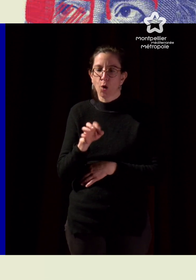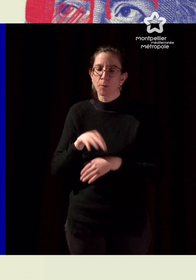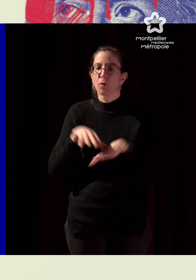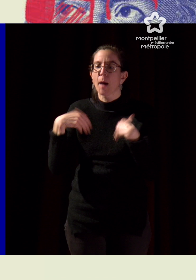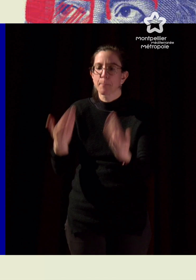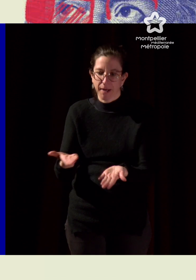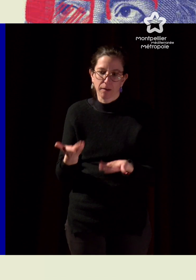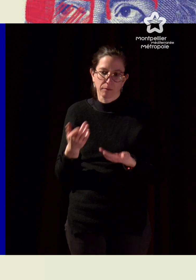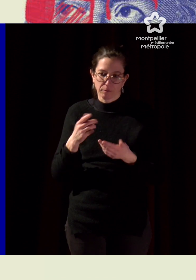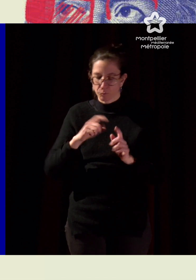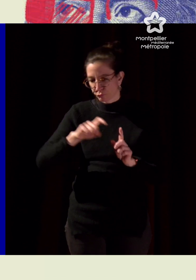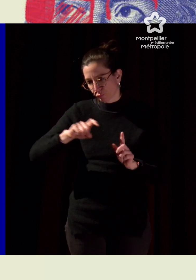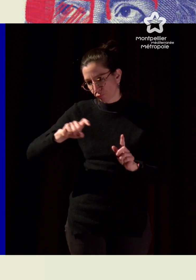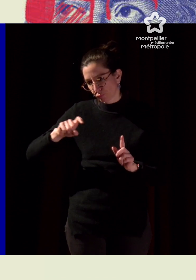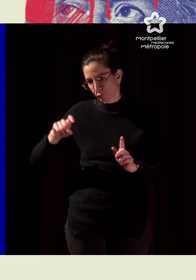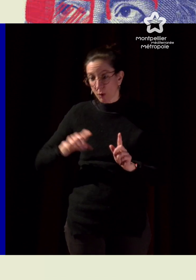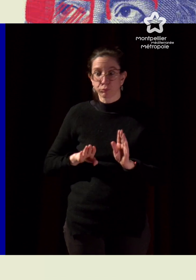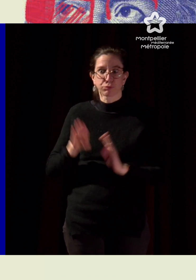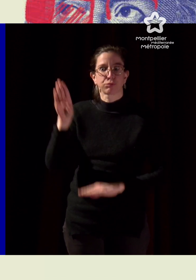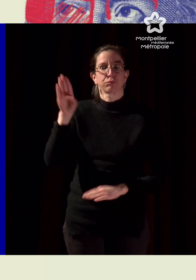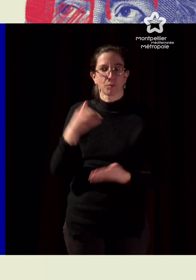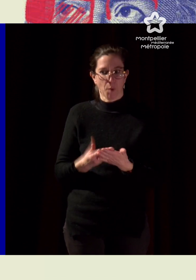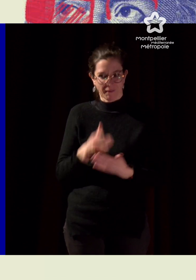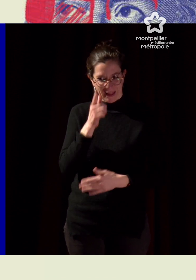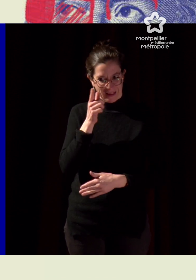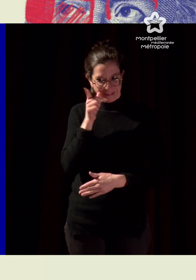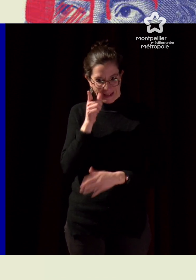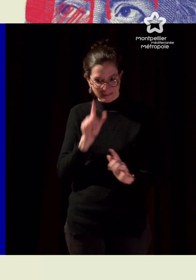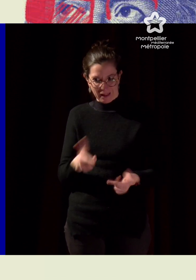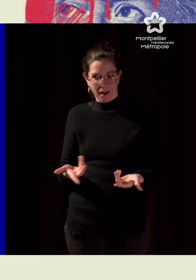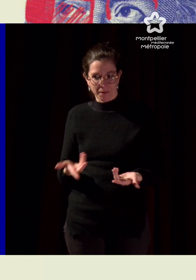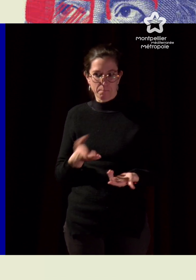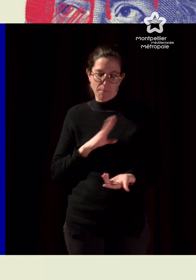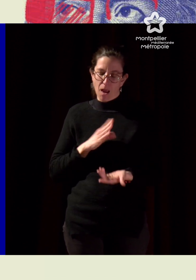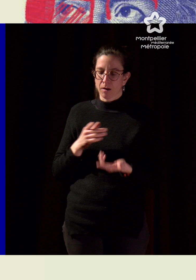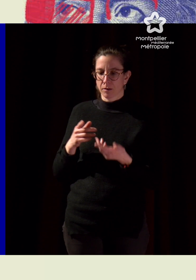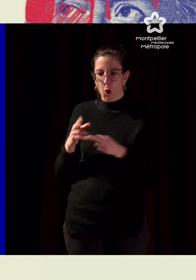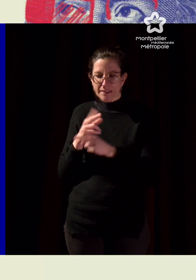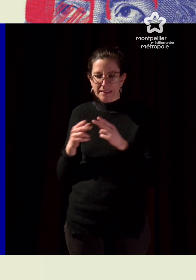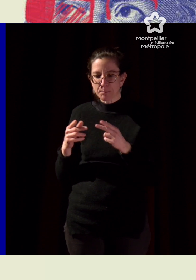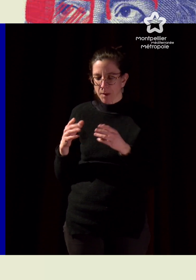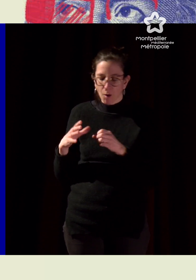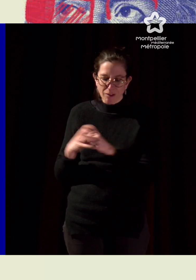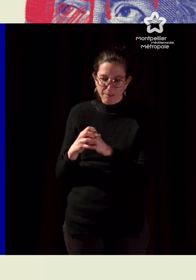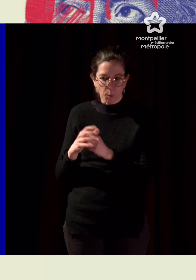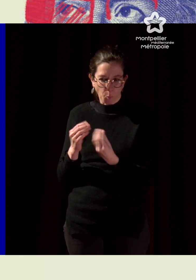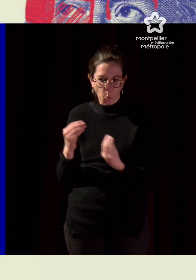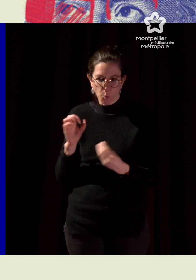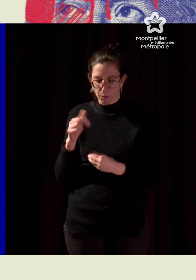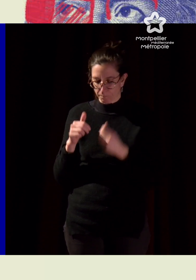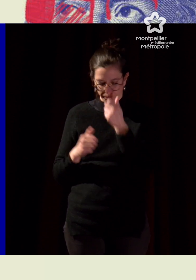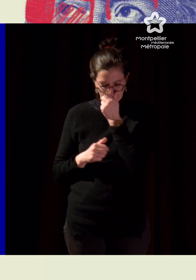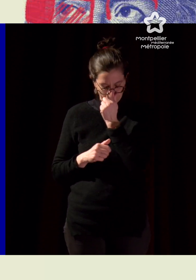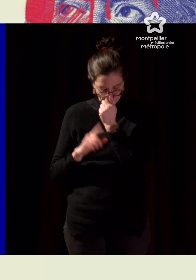selon les individus. On mesure aussi l'hydrogène. Si vous ne digérez pas le lait